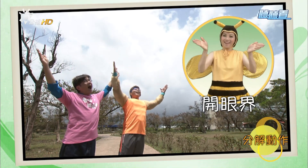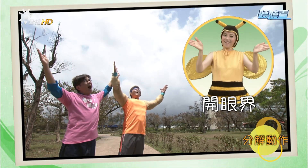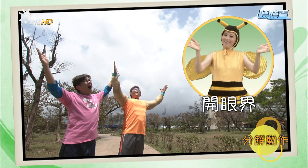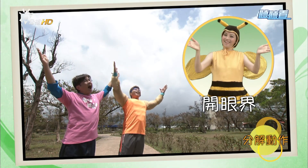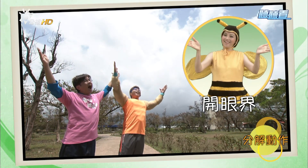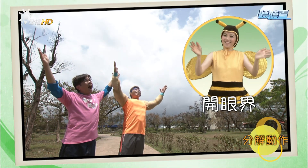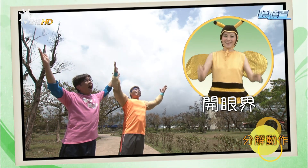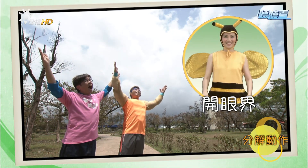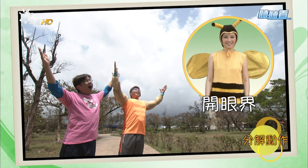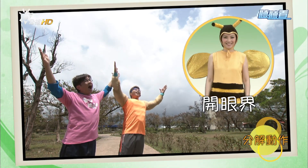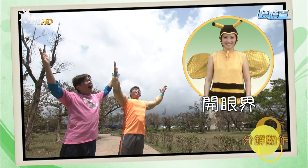开眼界。